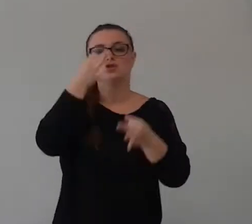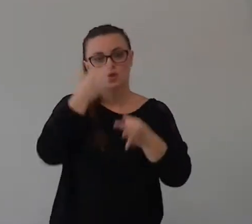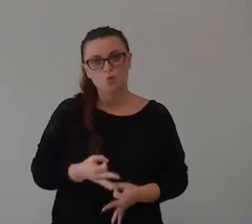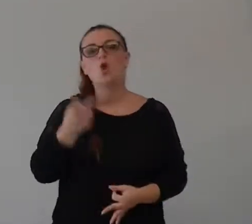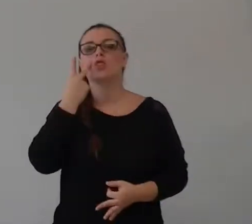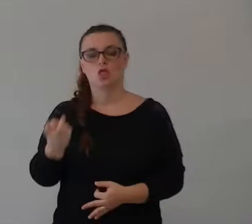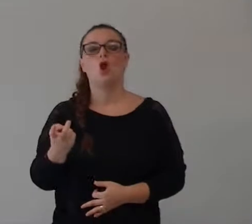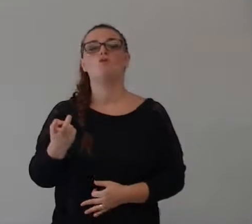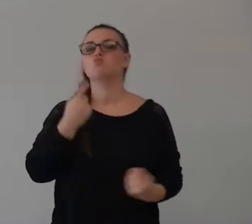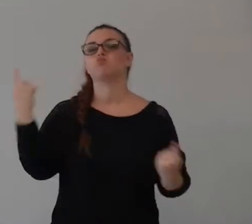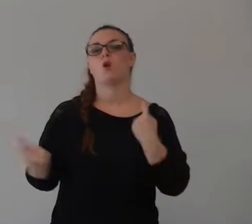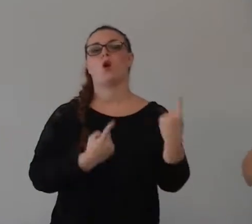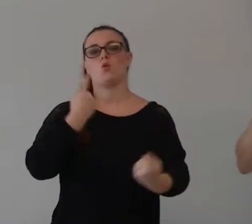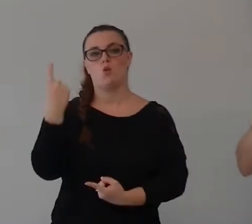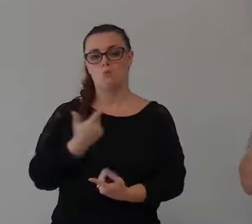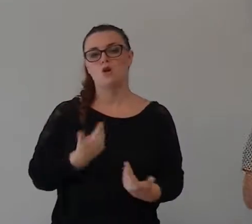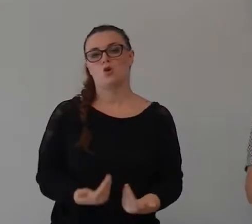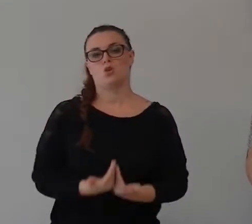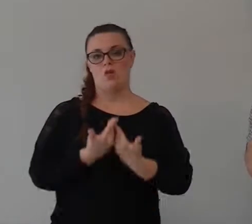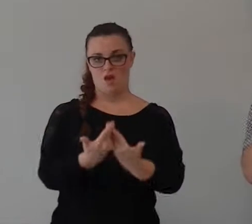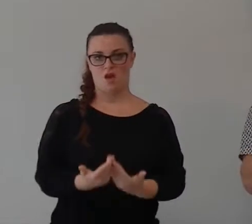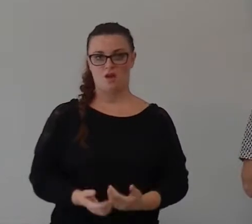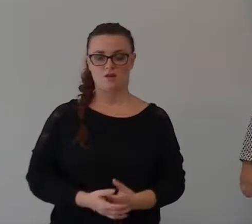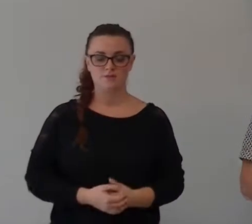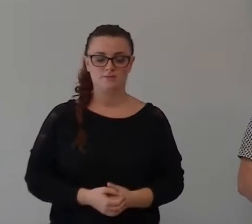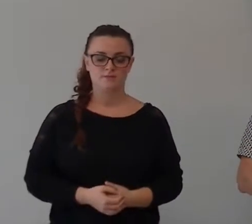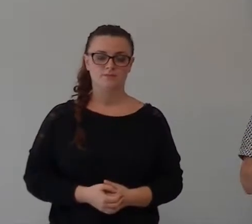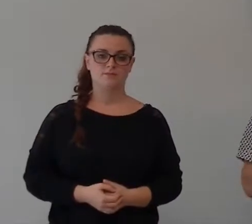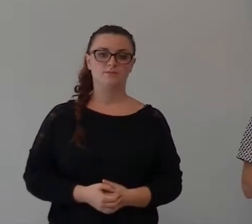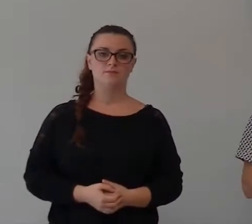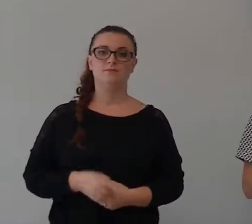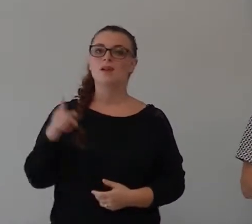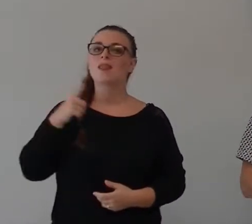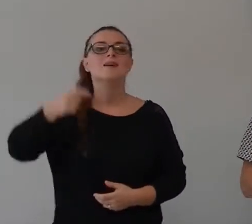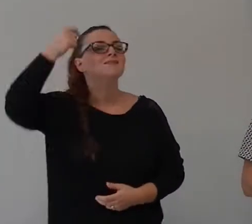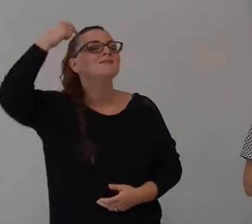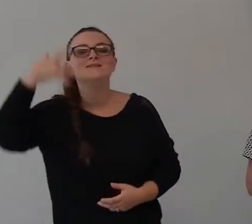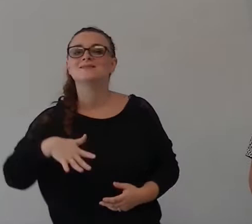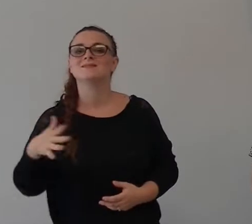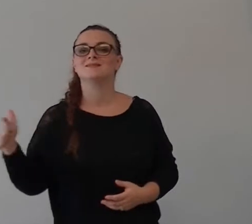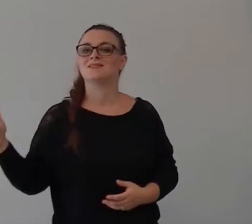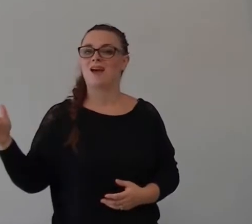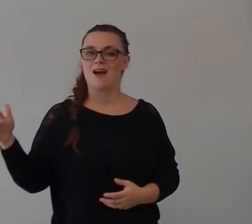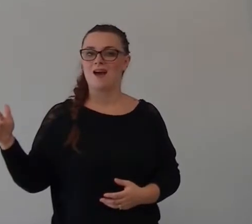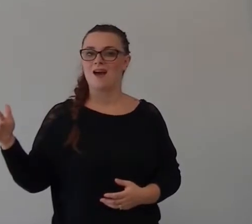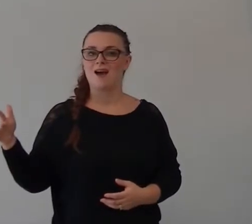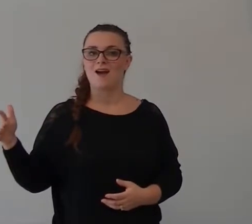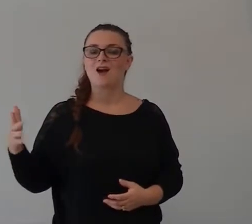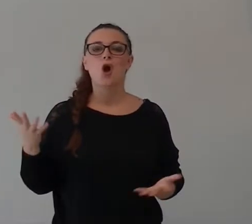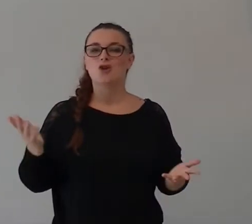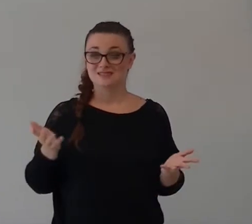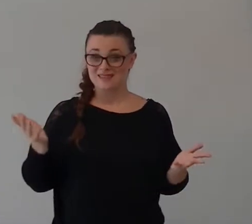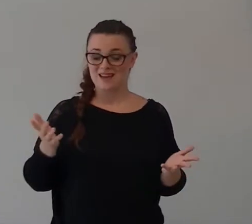mangiare. Lei già anticipa che troverà grazia agli occhi di